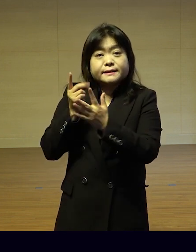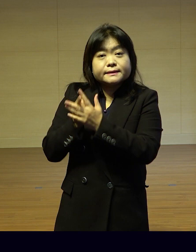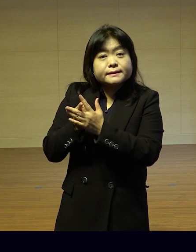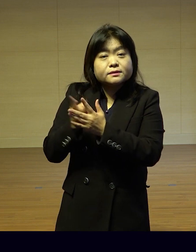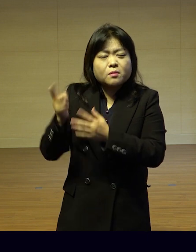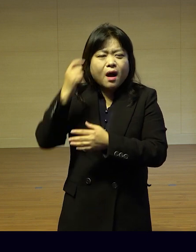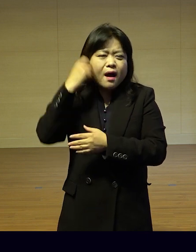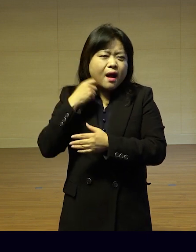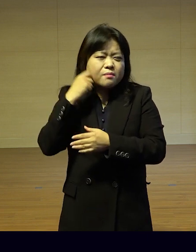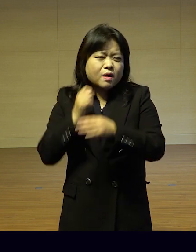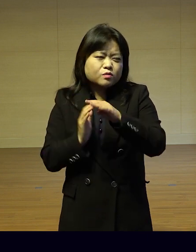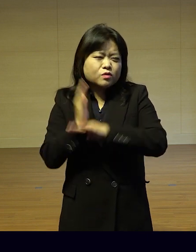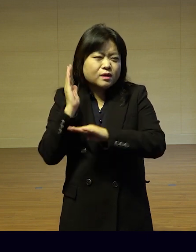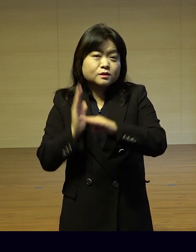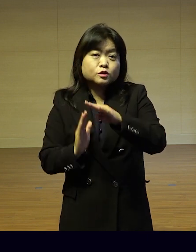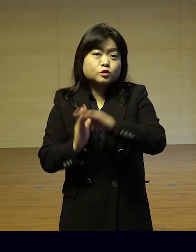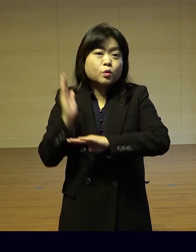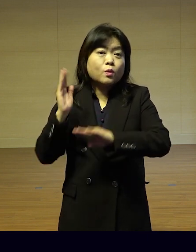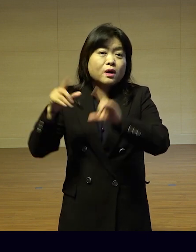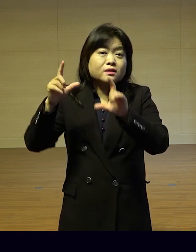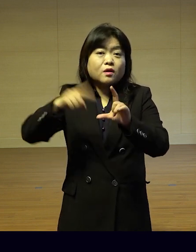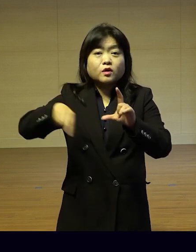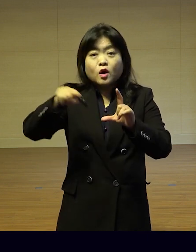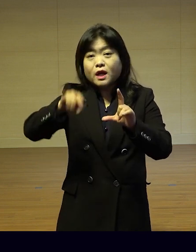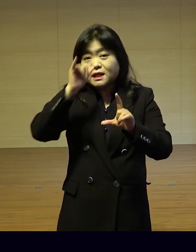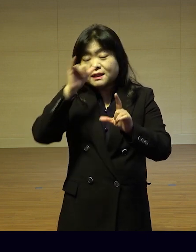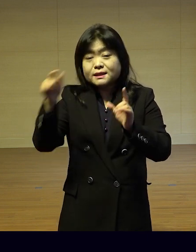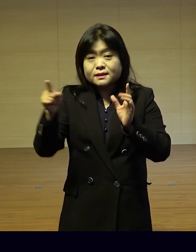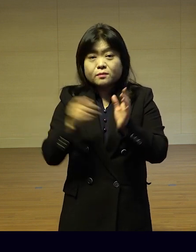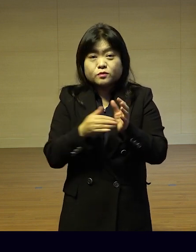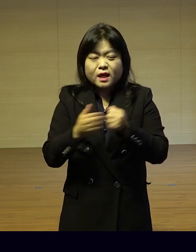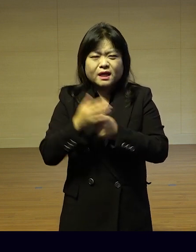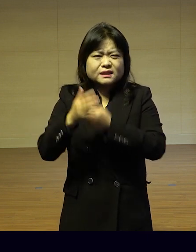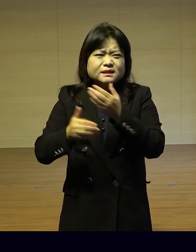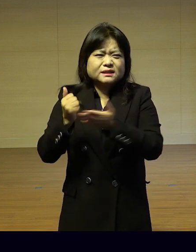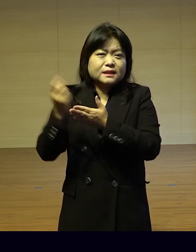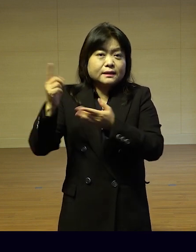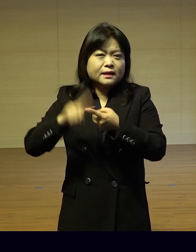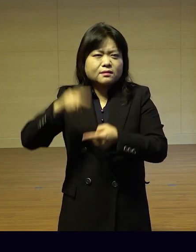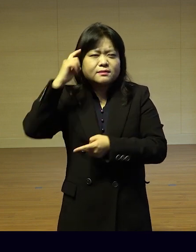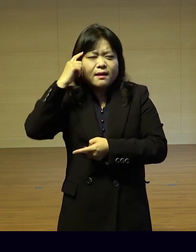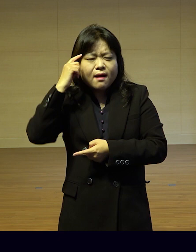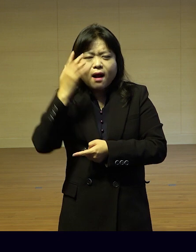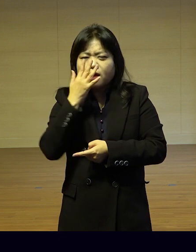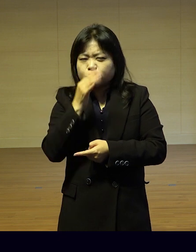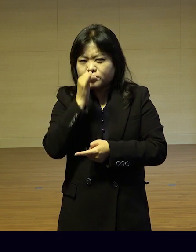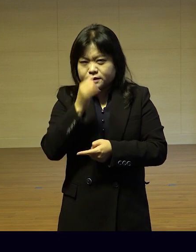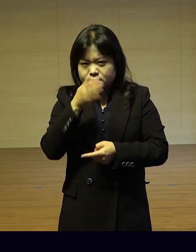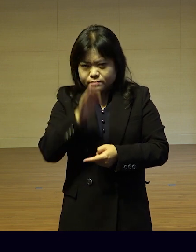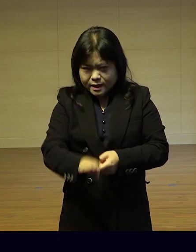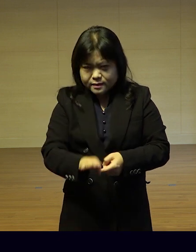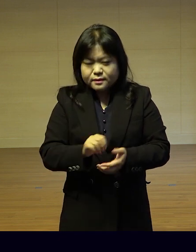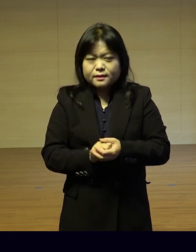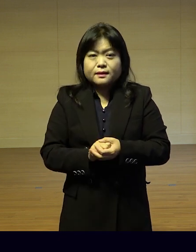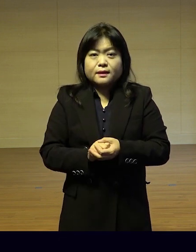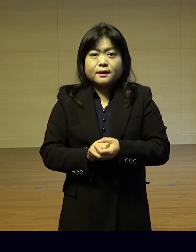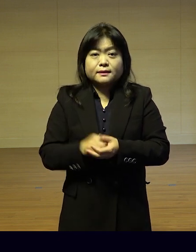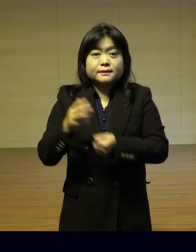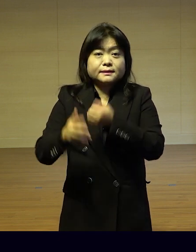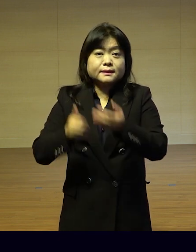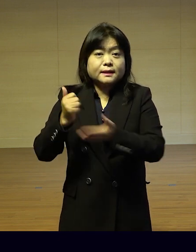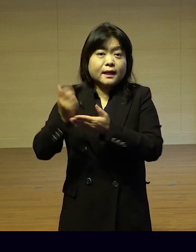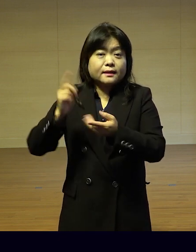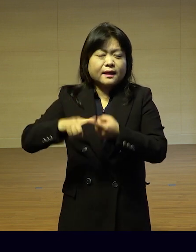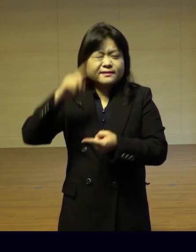감각 세계를 초월했는 초월계의 영역에 있기 때문에 신에 대해서 생각은 해볼 수 있지만, 사유할